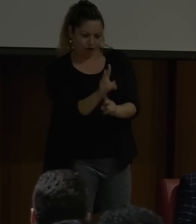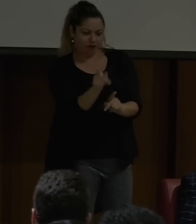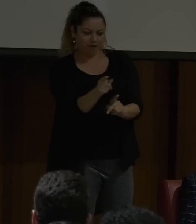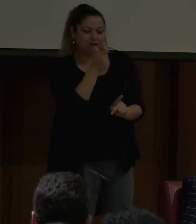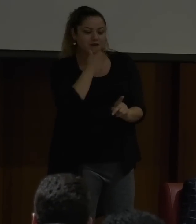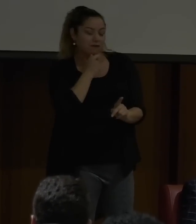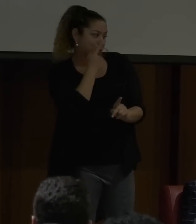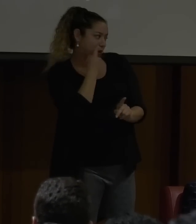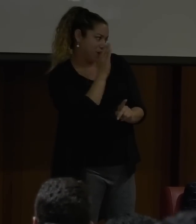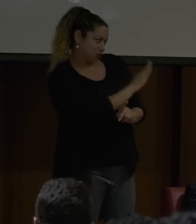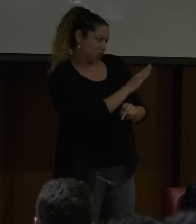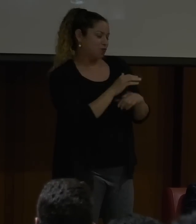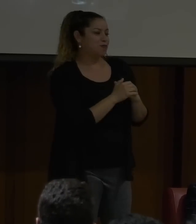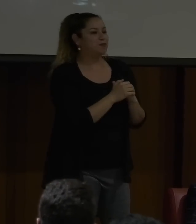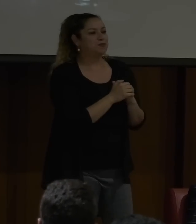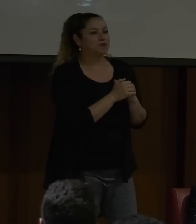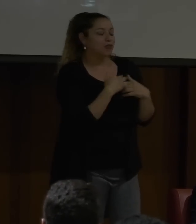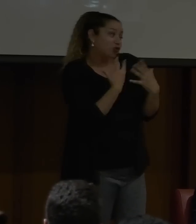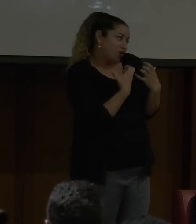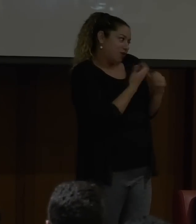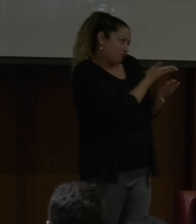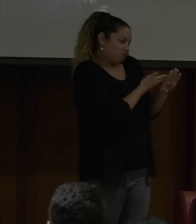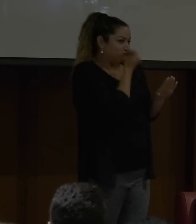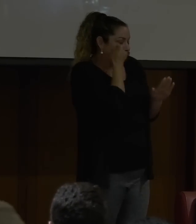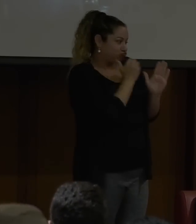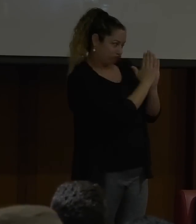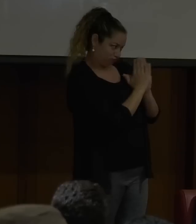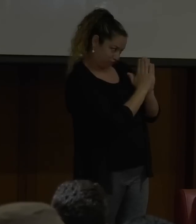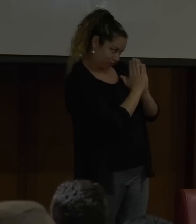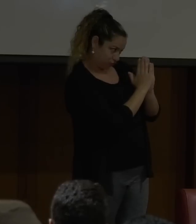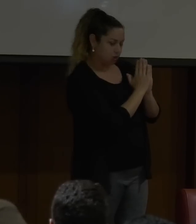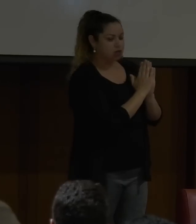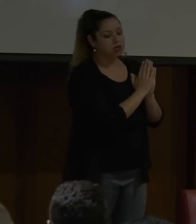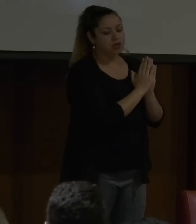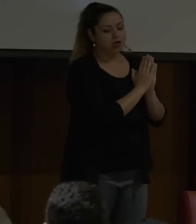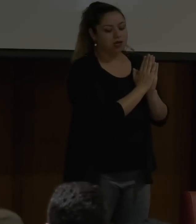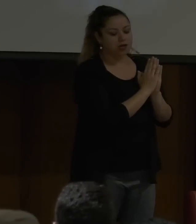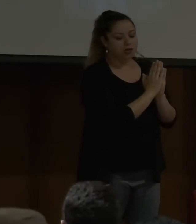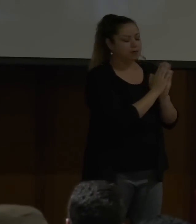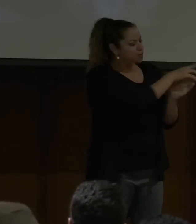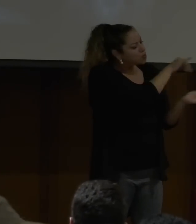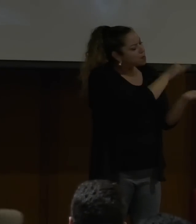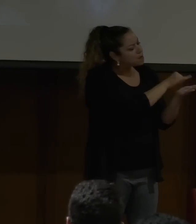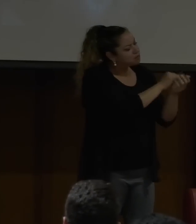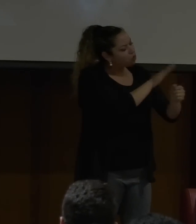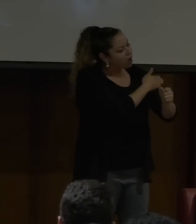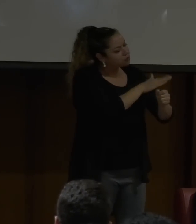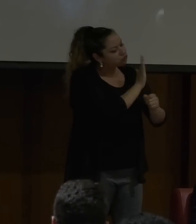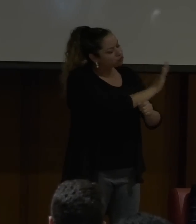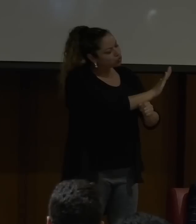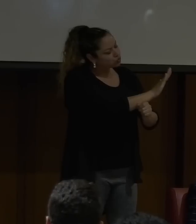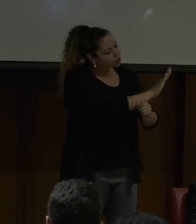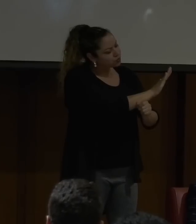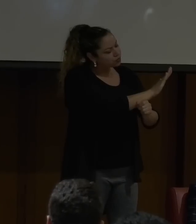la poesía de las canciones de tu papá, y quisiera pedirte esa canción que tú mismo grabaste, creo que es del maestro Camilo